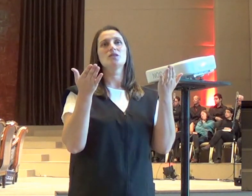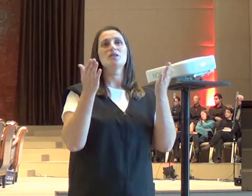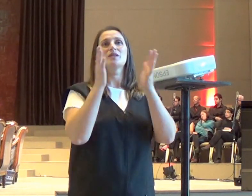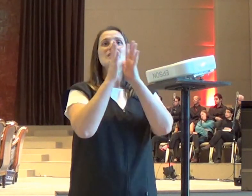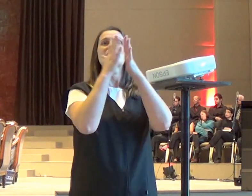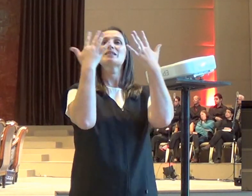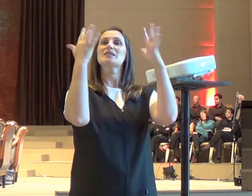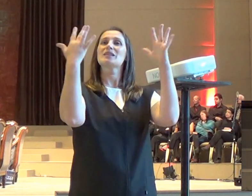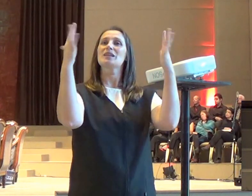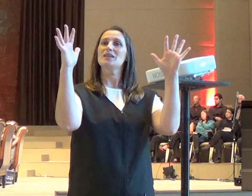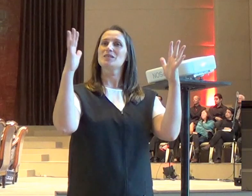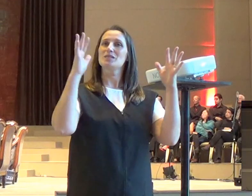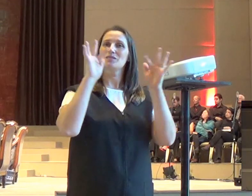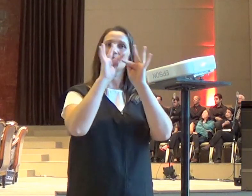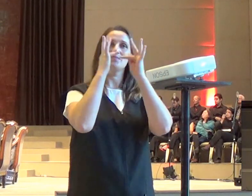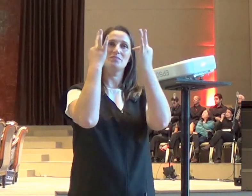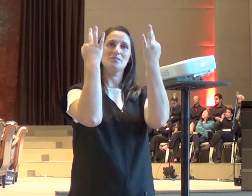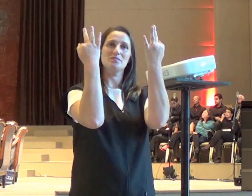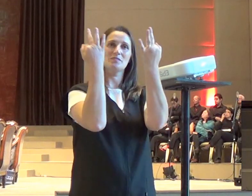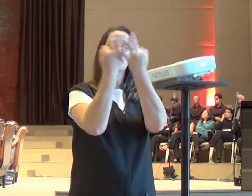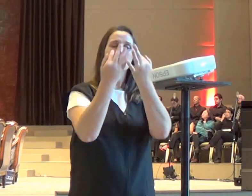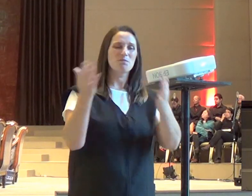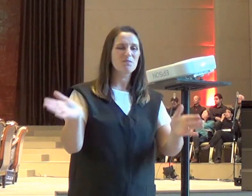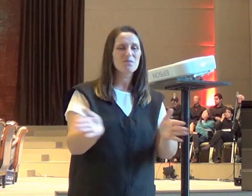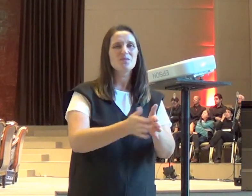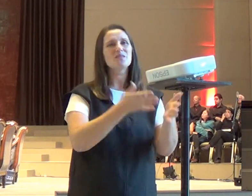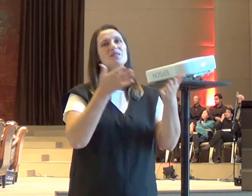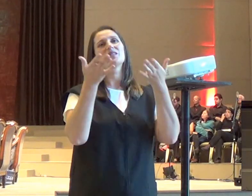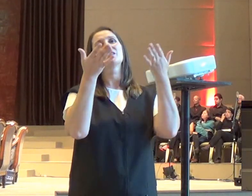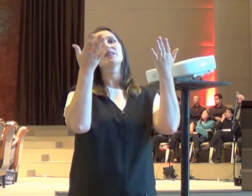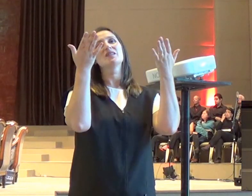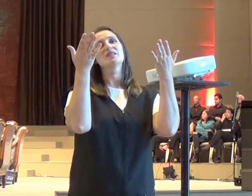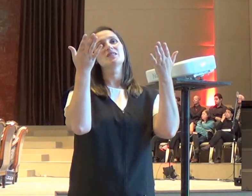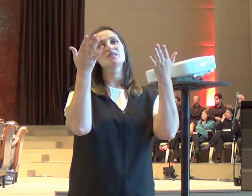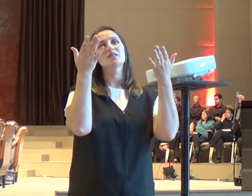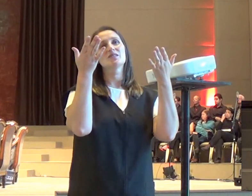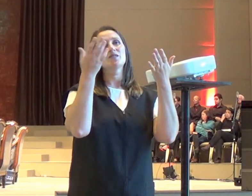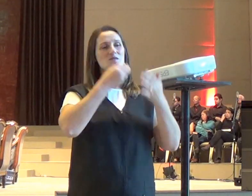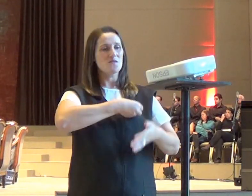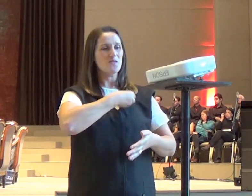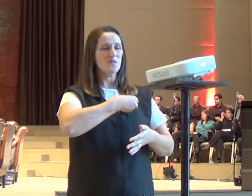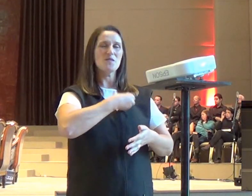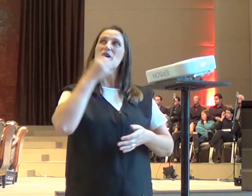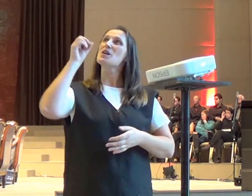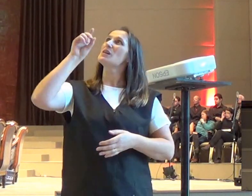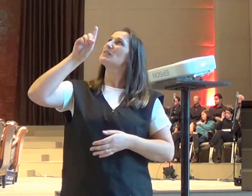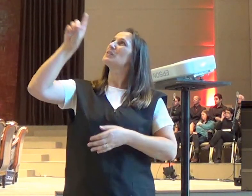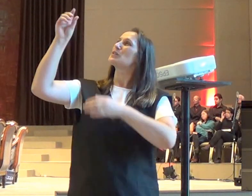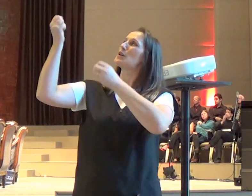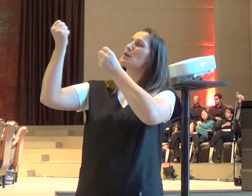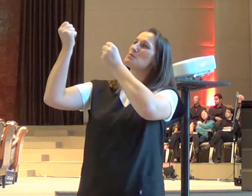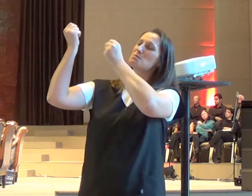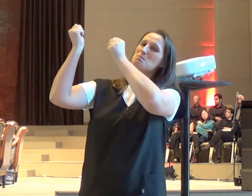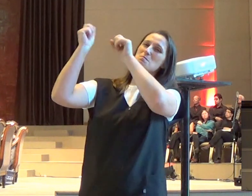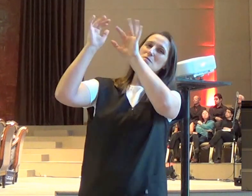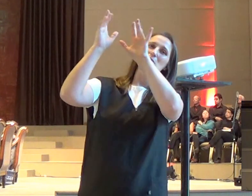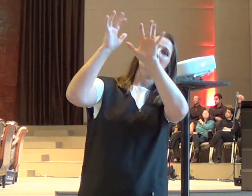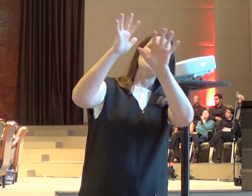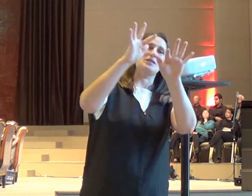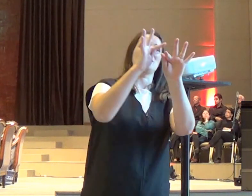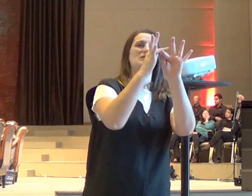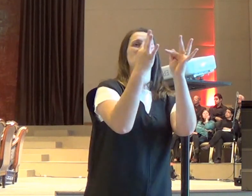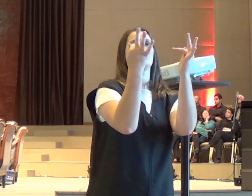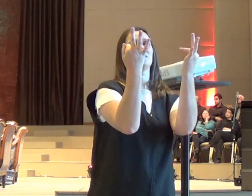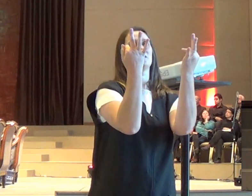que coisa maravilhosa é a gente poder viver essa benção de Deus tão grande e a gente